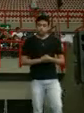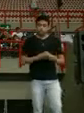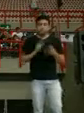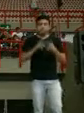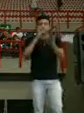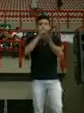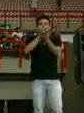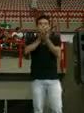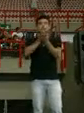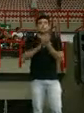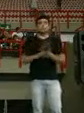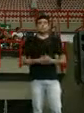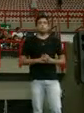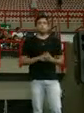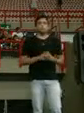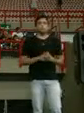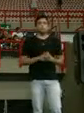Continuando.